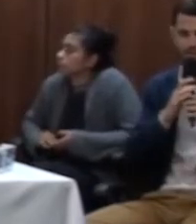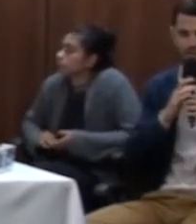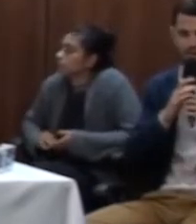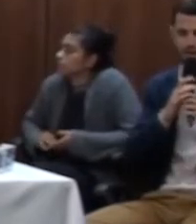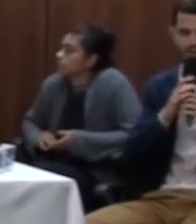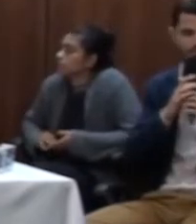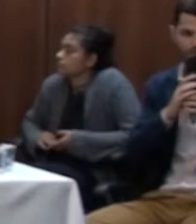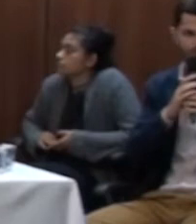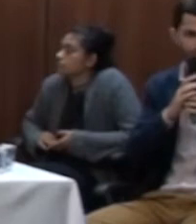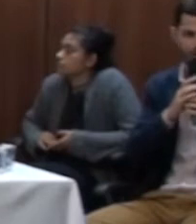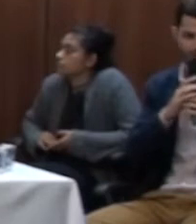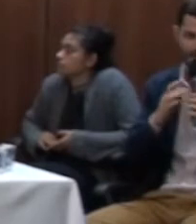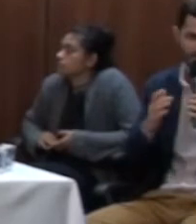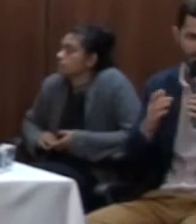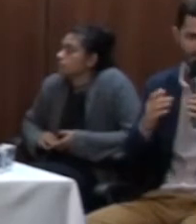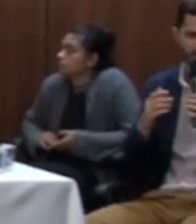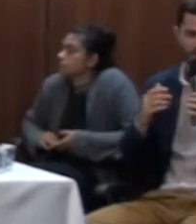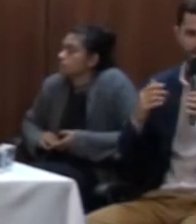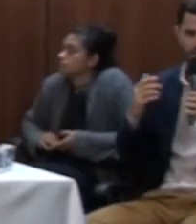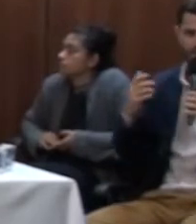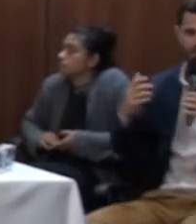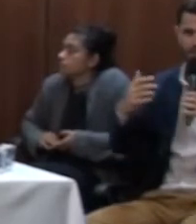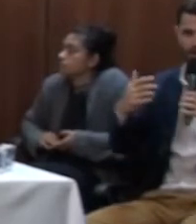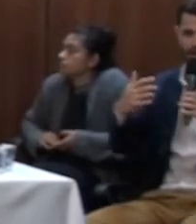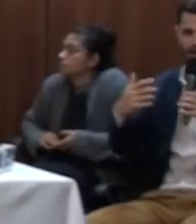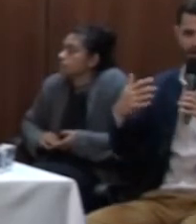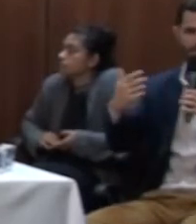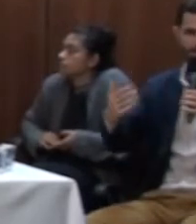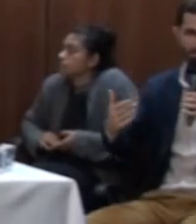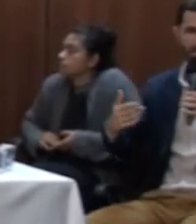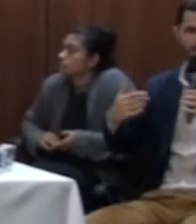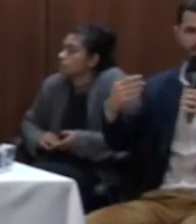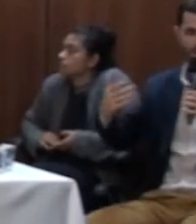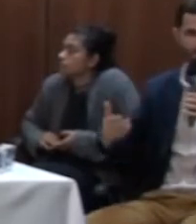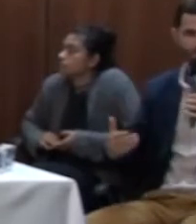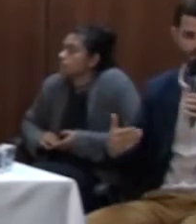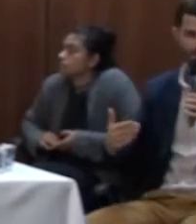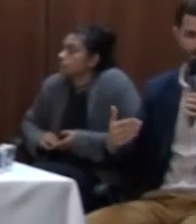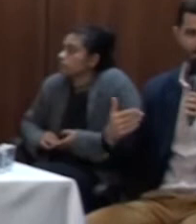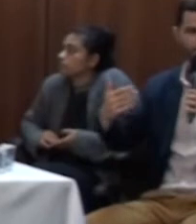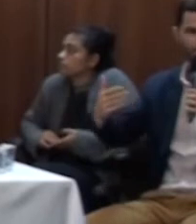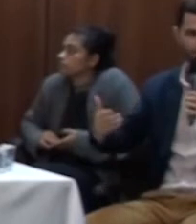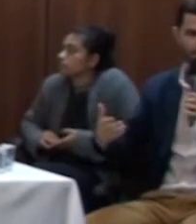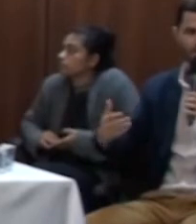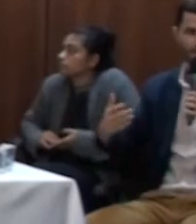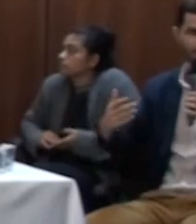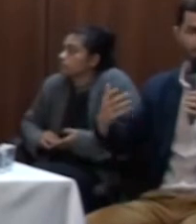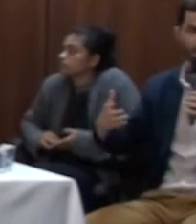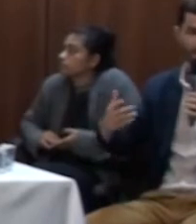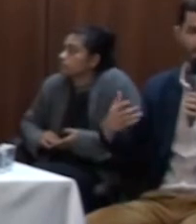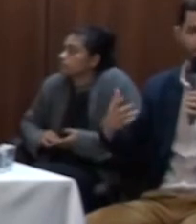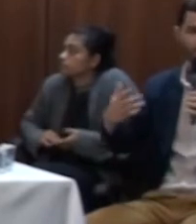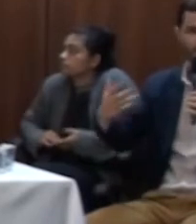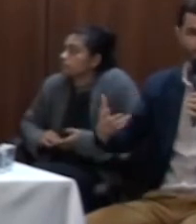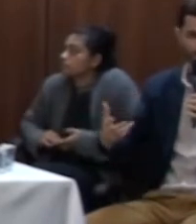da Defensoria aqui não é uma postura de embate, é uma postura de crescer, de ser mais uma força para